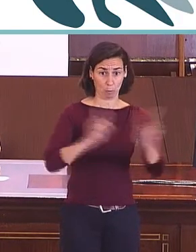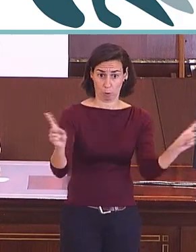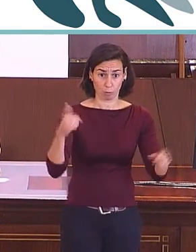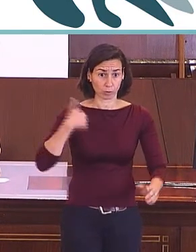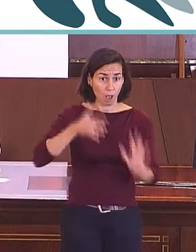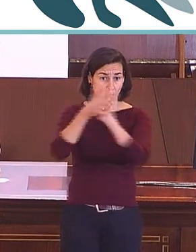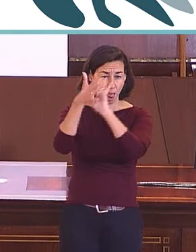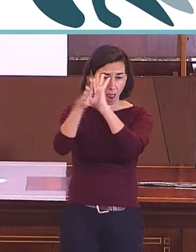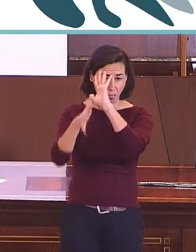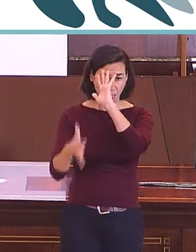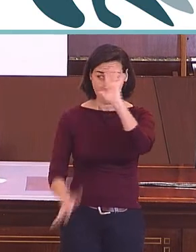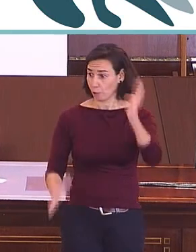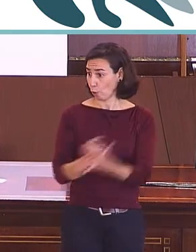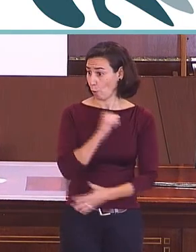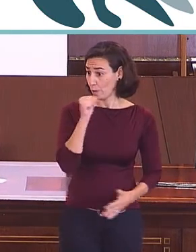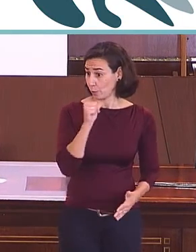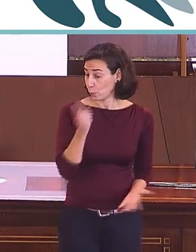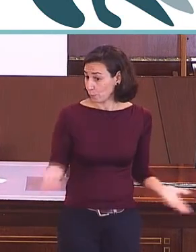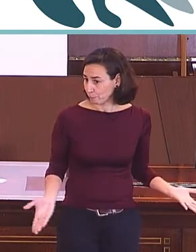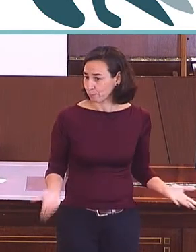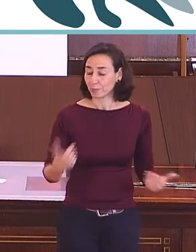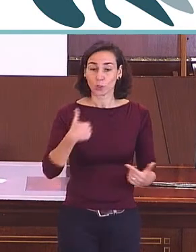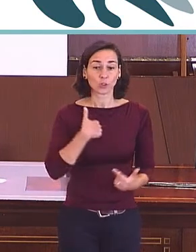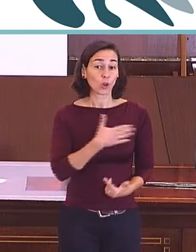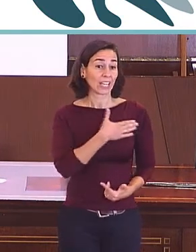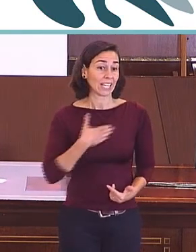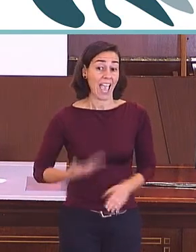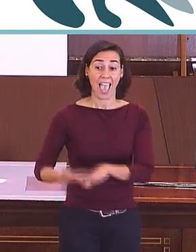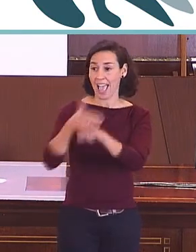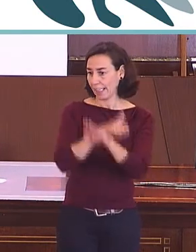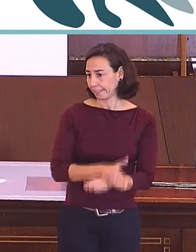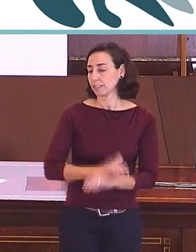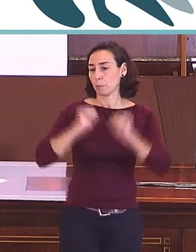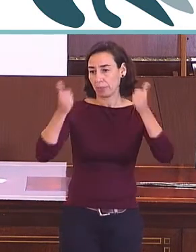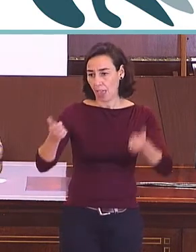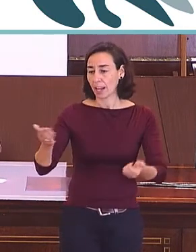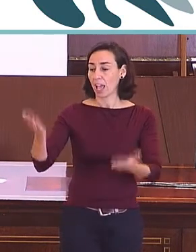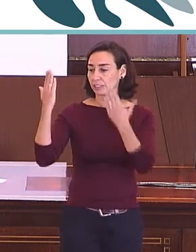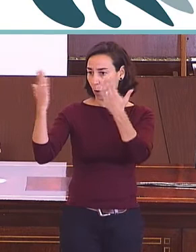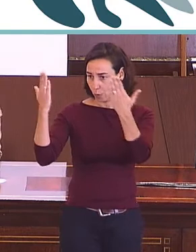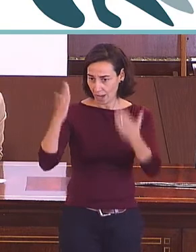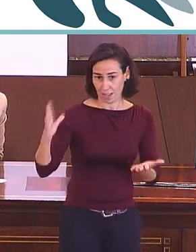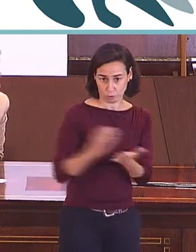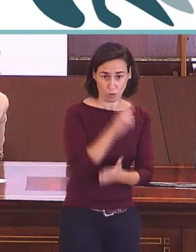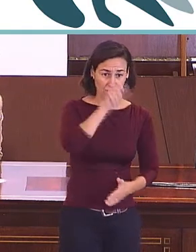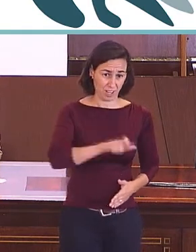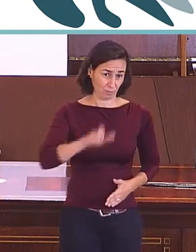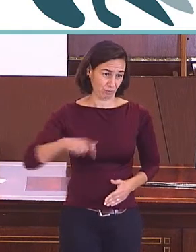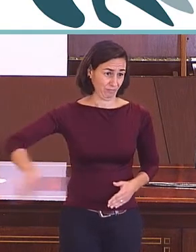Mariluz. Así que quería empezar, primero, antes de saludar a las autoridades y a las personas importantes